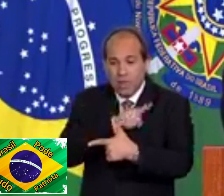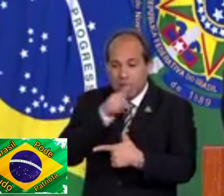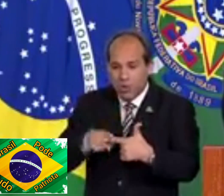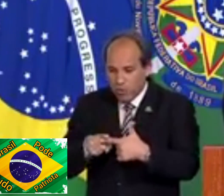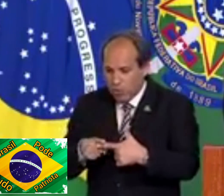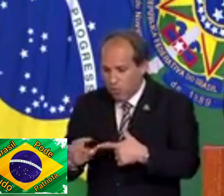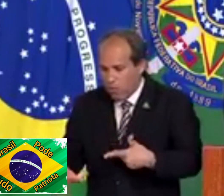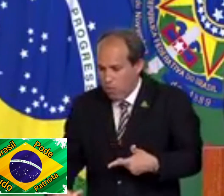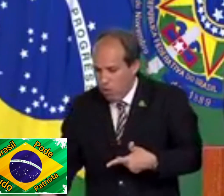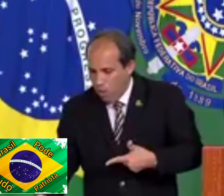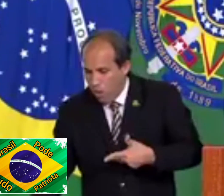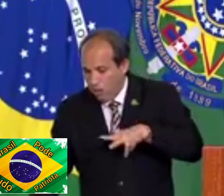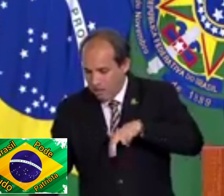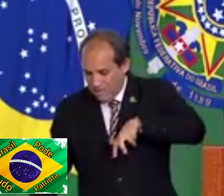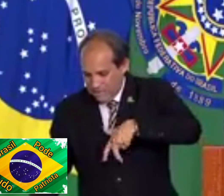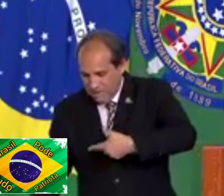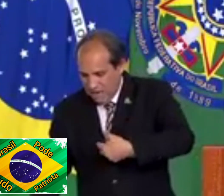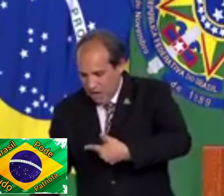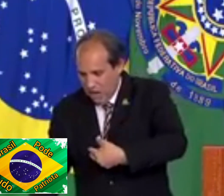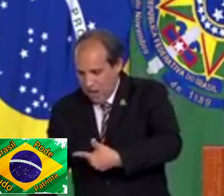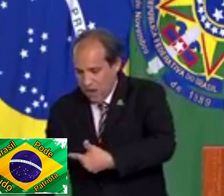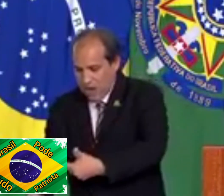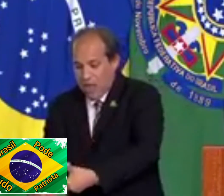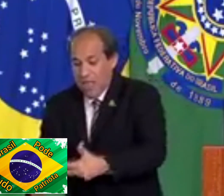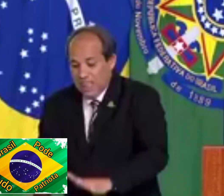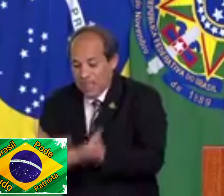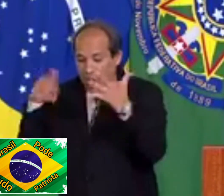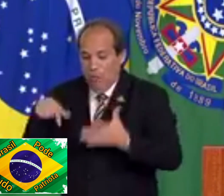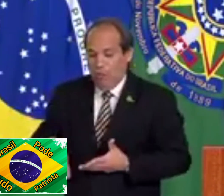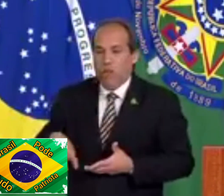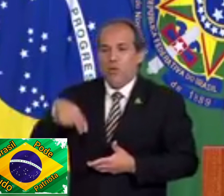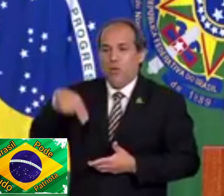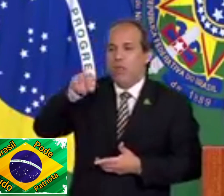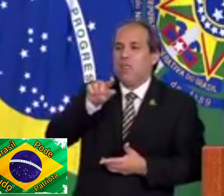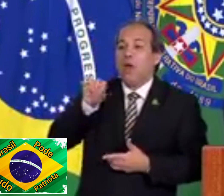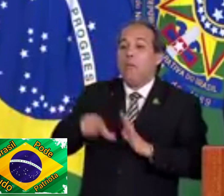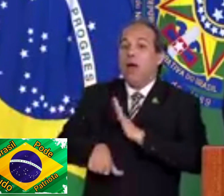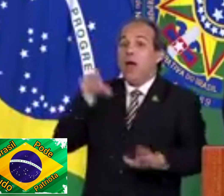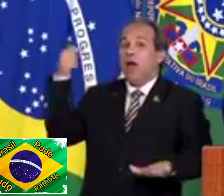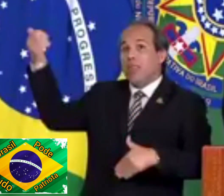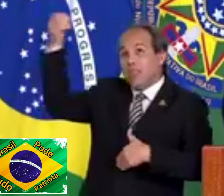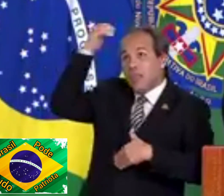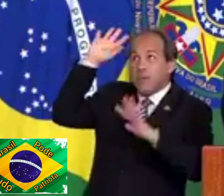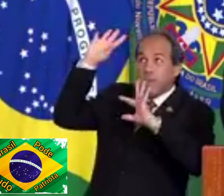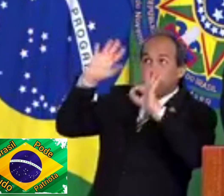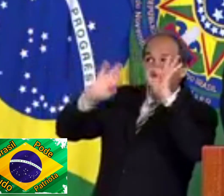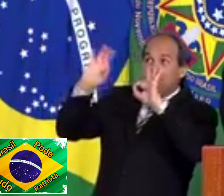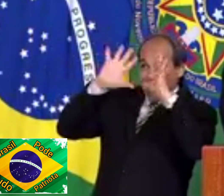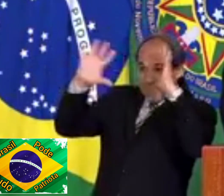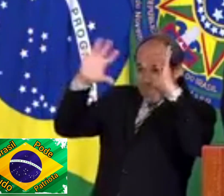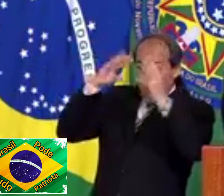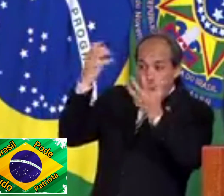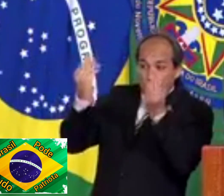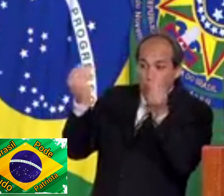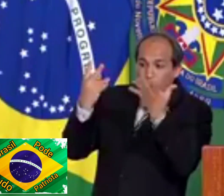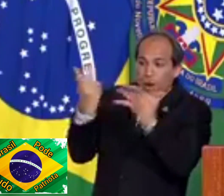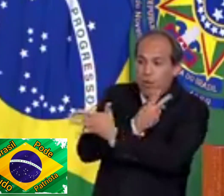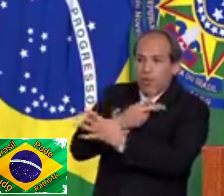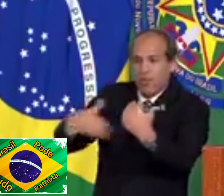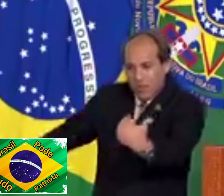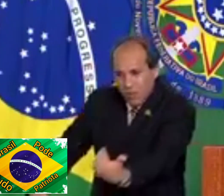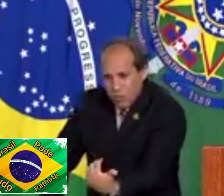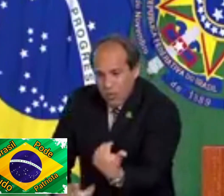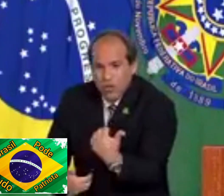Celso. Mas tinha preparado o meu plano como proceder, porque sabia que ia ser agarrado. Graças a